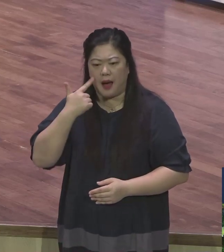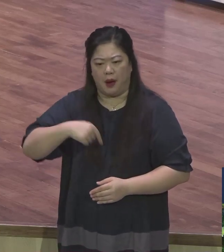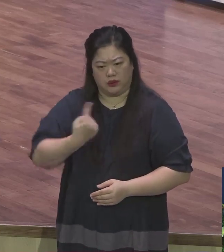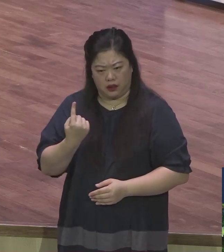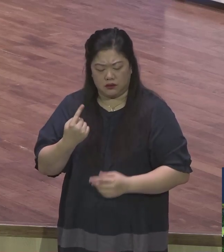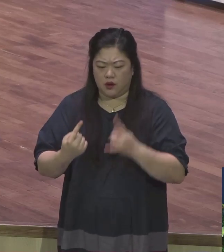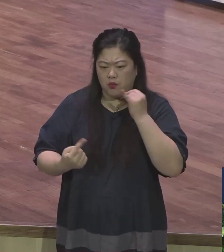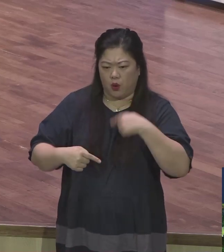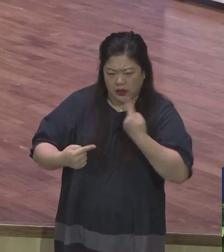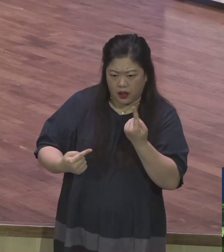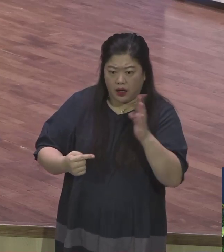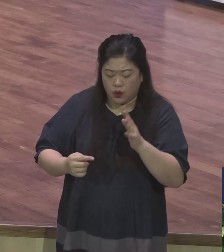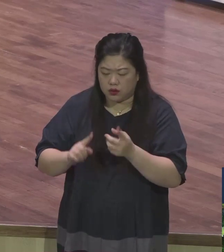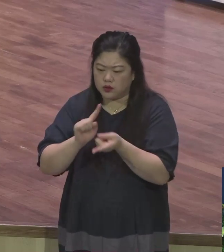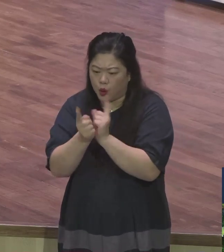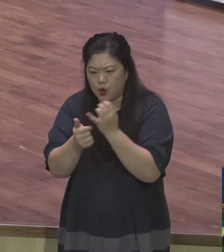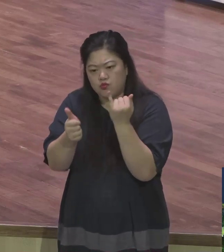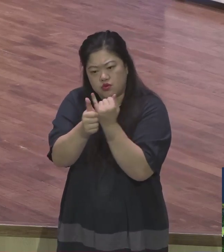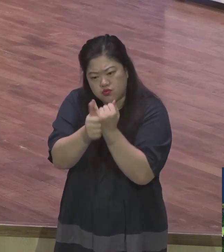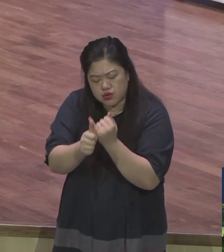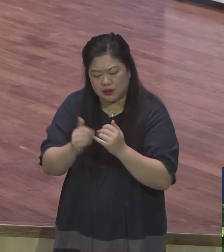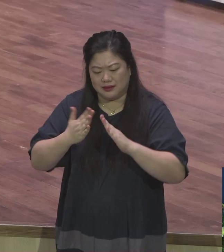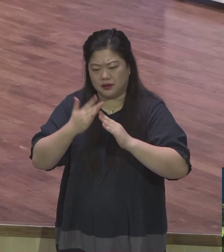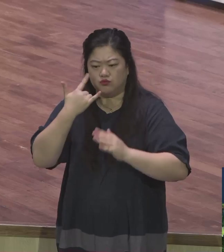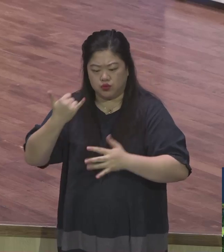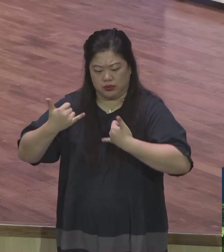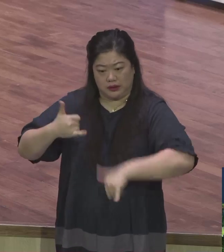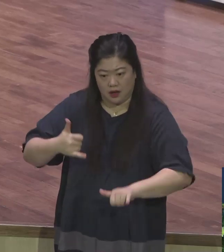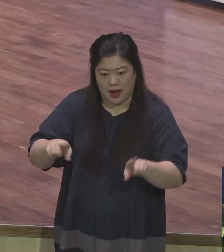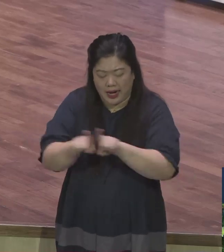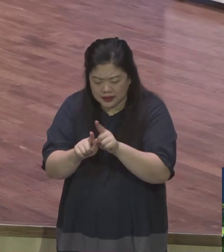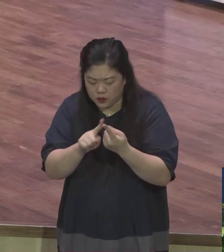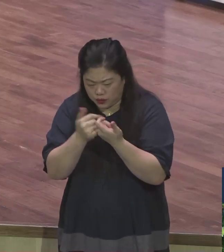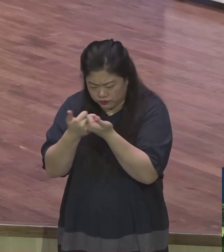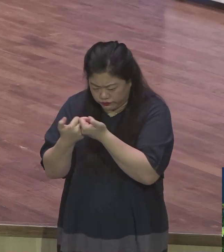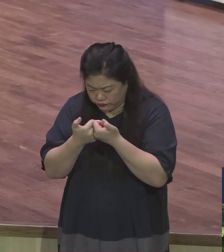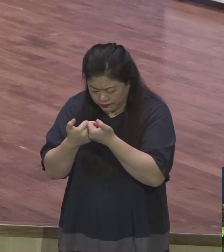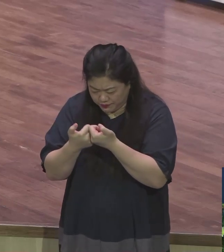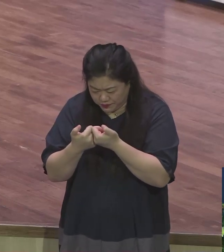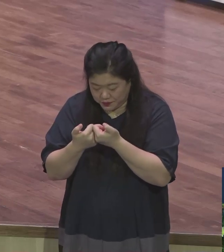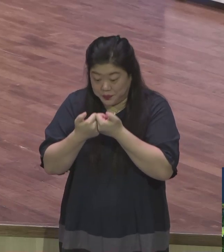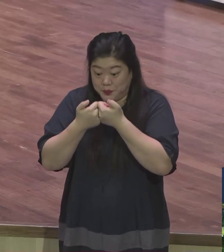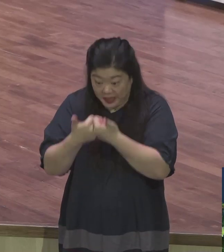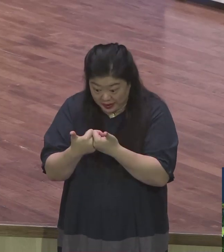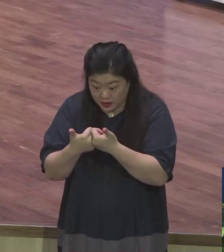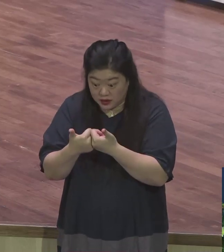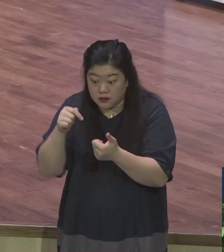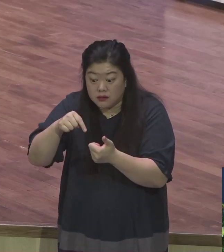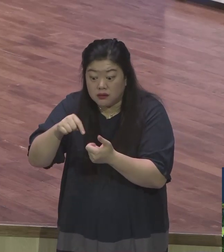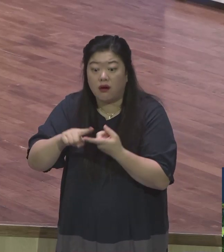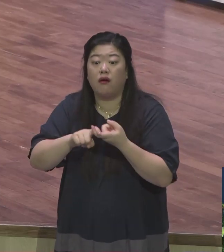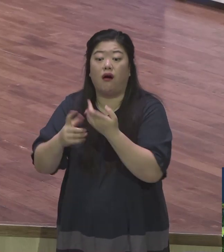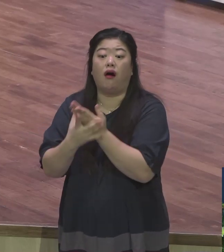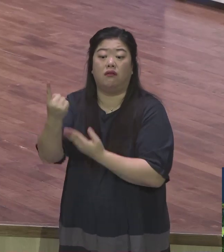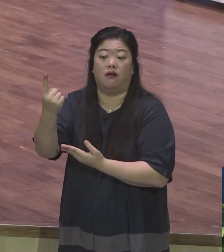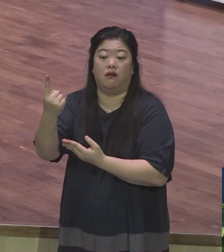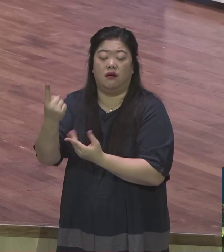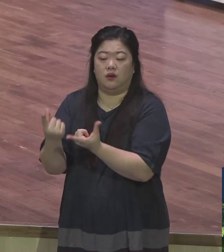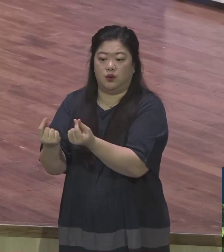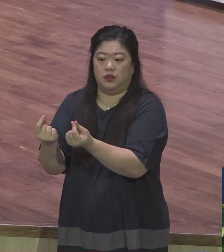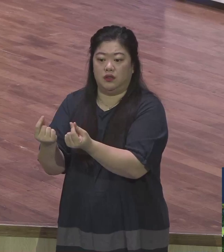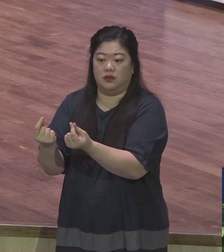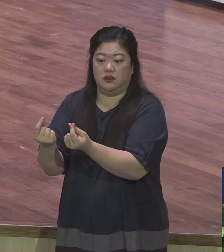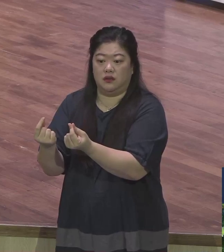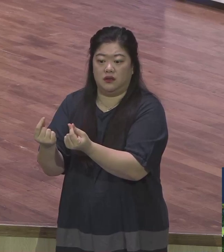목사 마음대로 하는 것이 아니라 서로 언언해서 서로 대화를 해서 서로 유리틀을 이루어서 그렇게